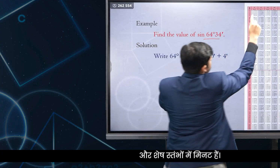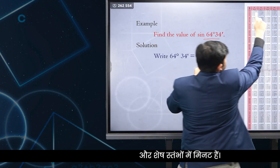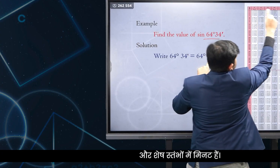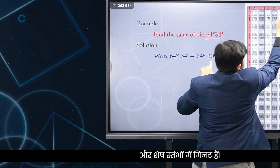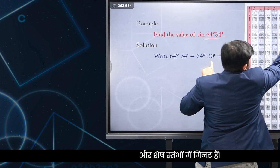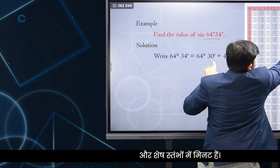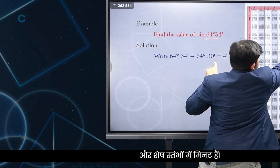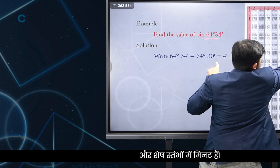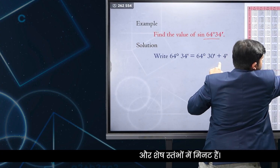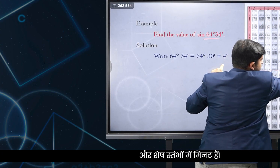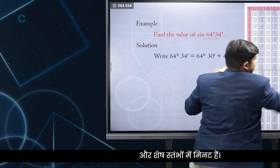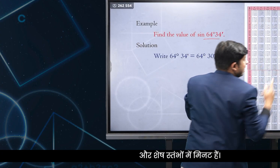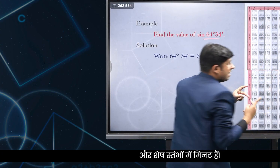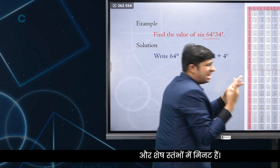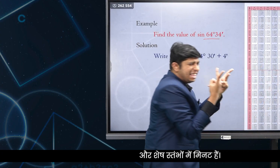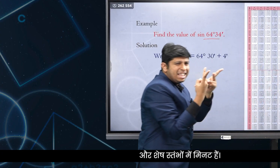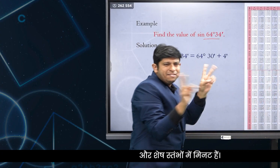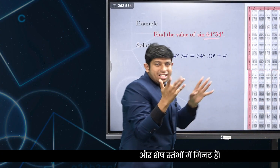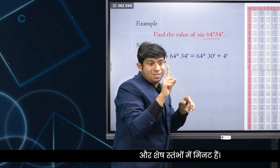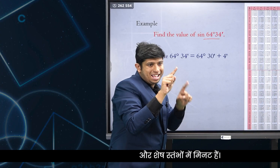और शेष स्तंभों में मिनट है।